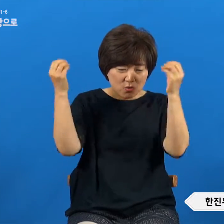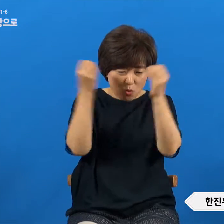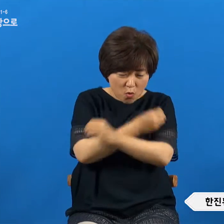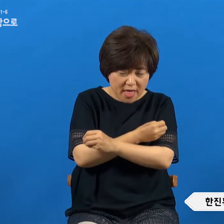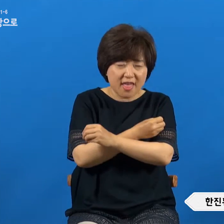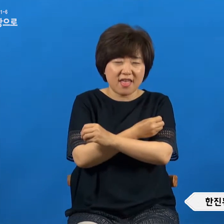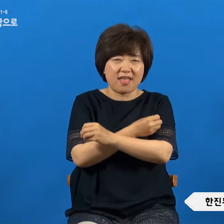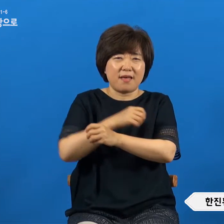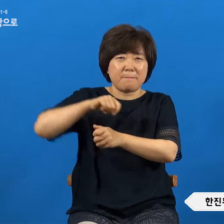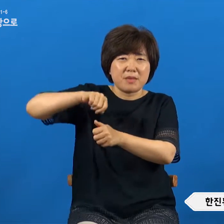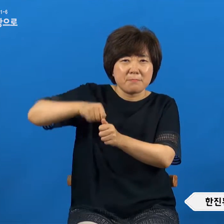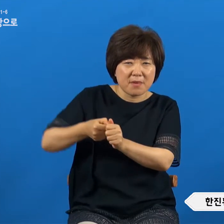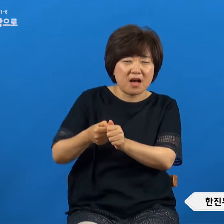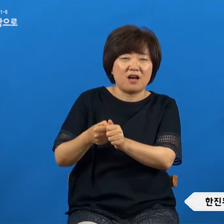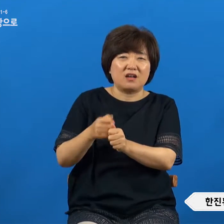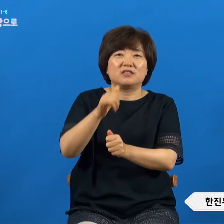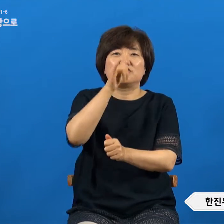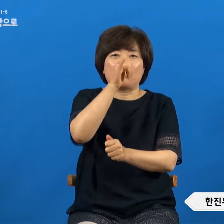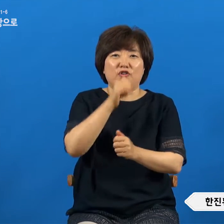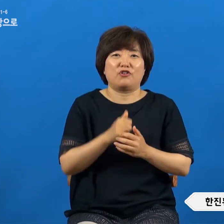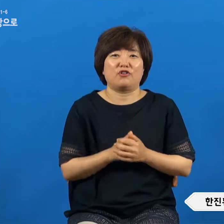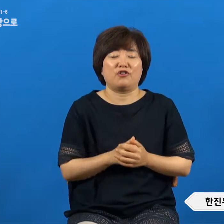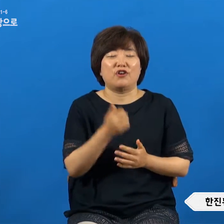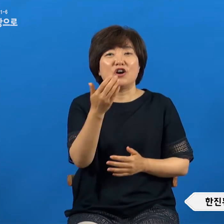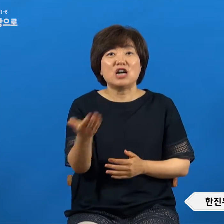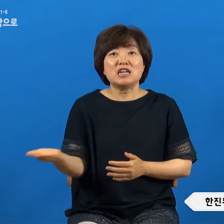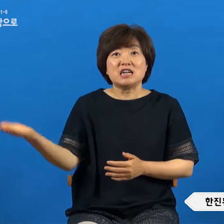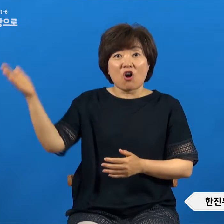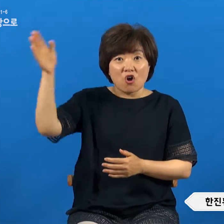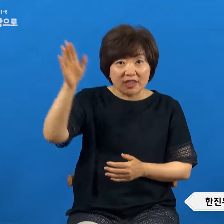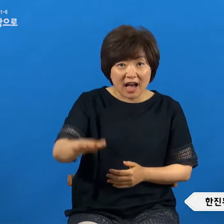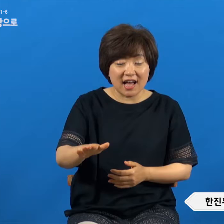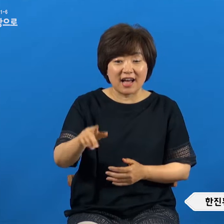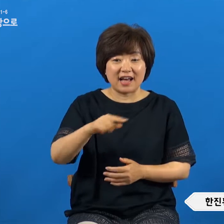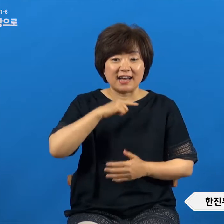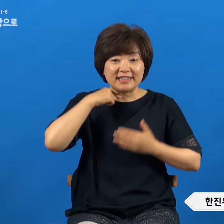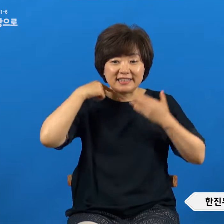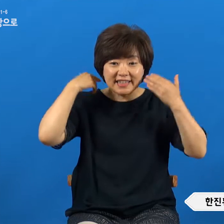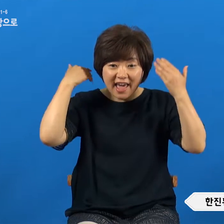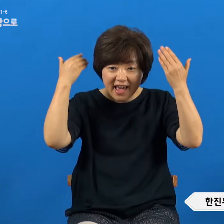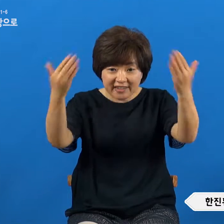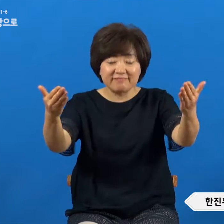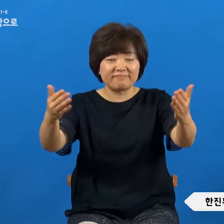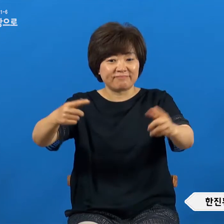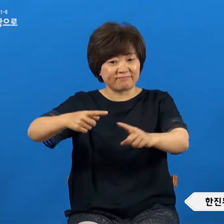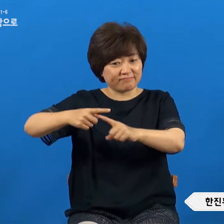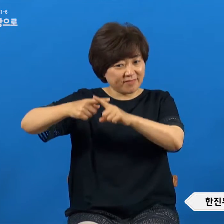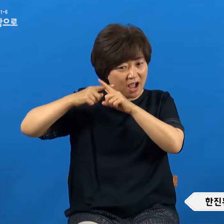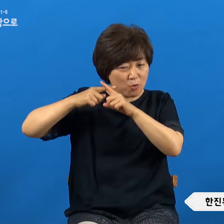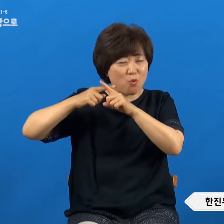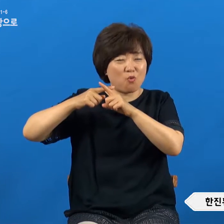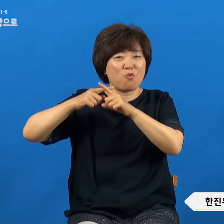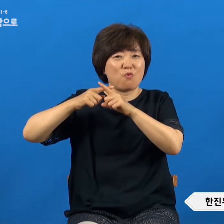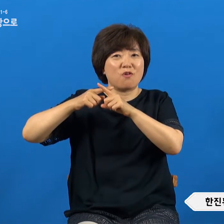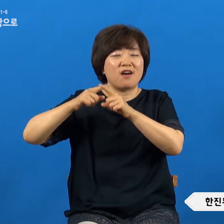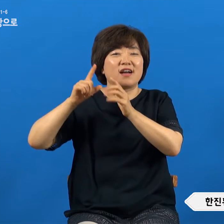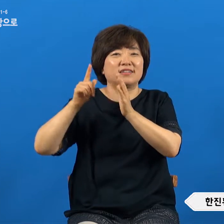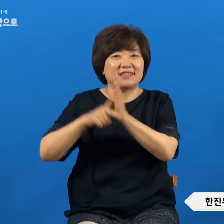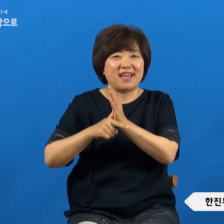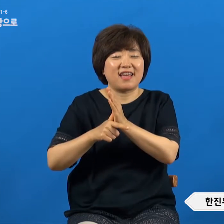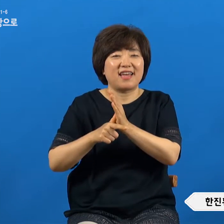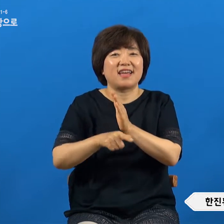오해와 핍박을 받을 때도 있습니다. 그러나 그런 희생을 감수할 때에 그들을